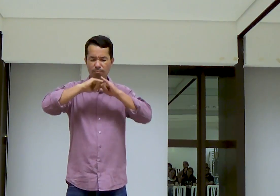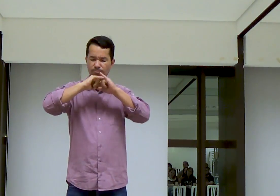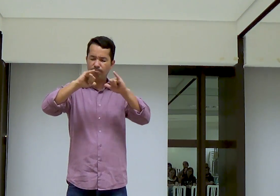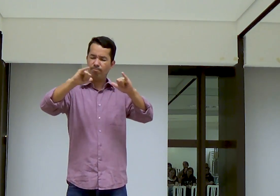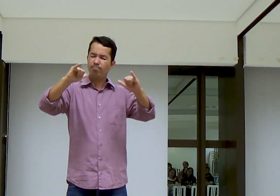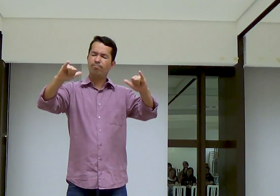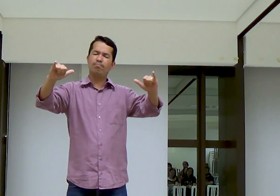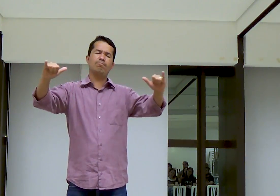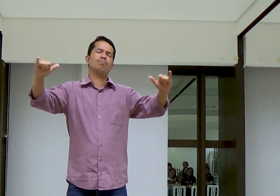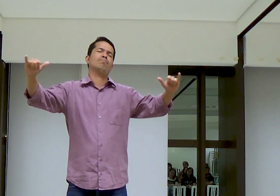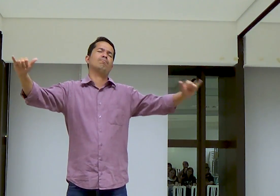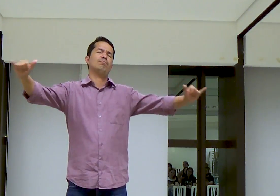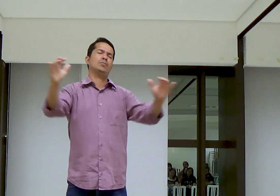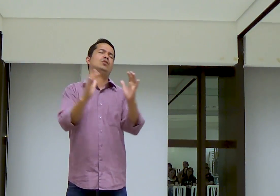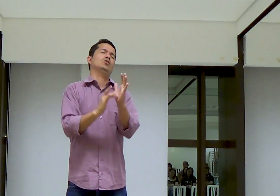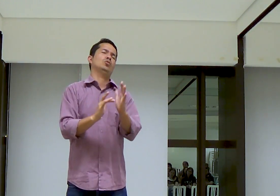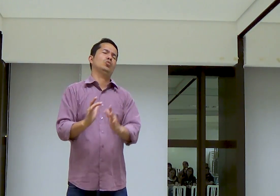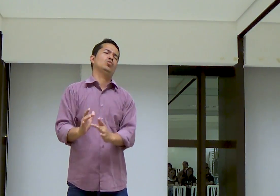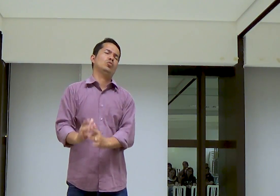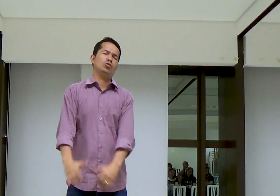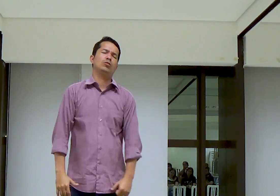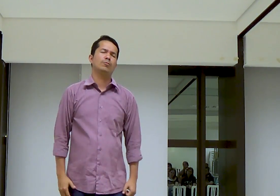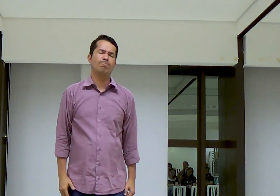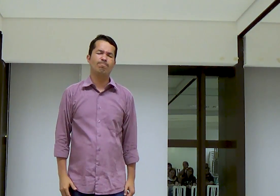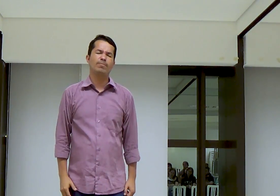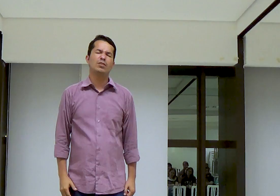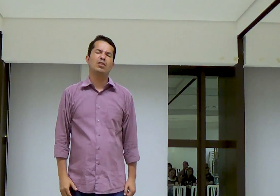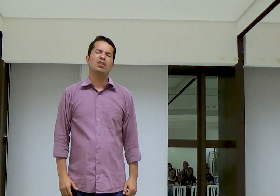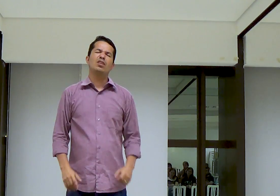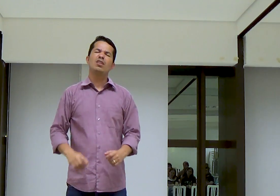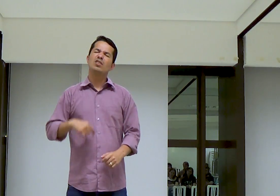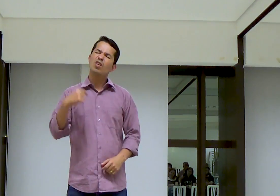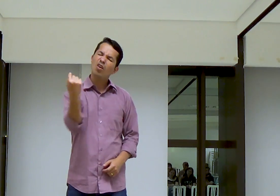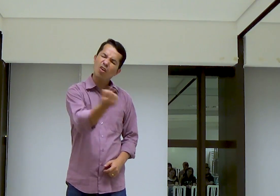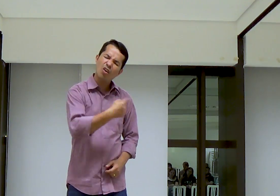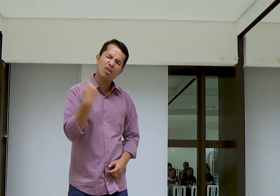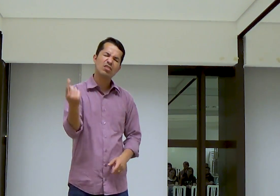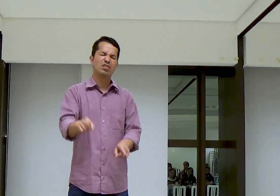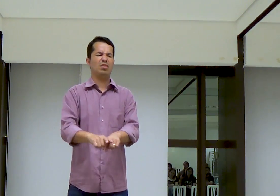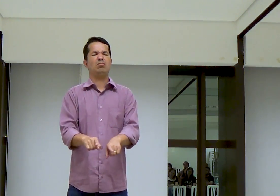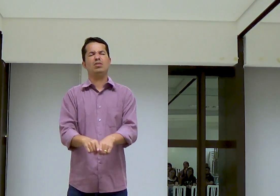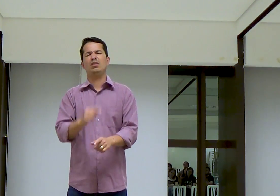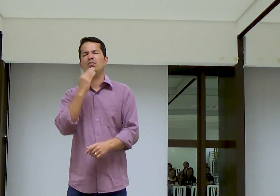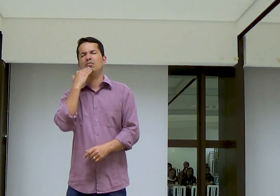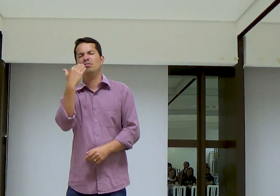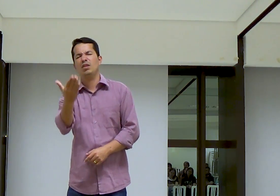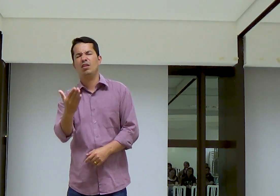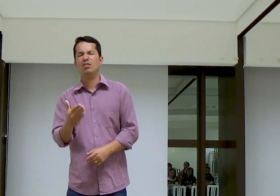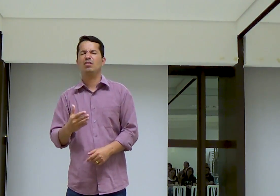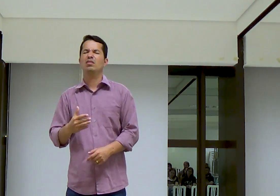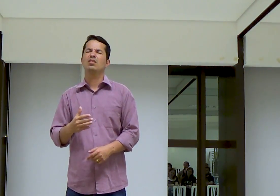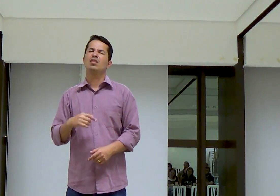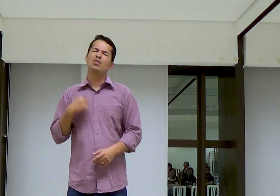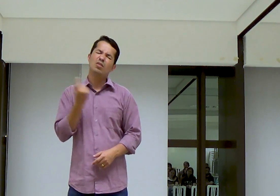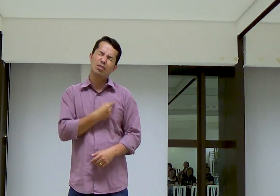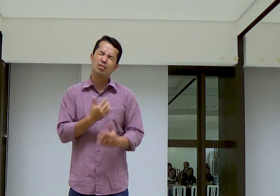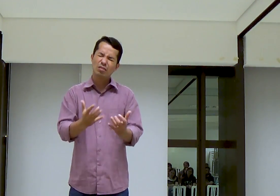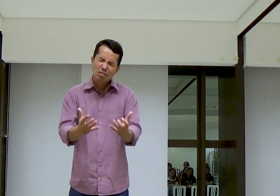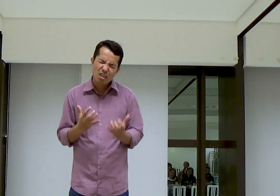responsável por anunciar o Evangelho. E hoje nós aqui queremos te pedir